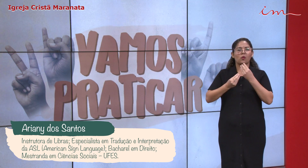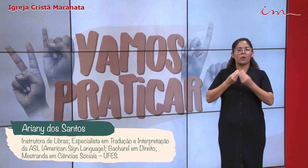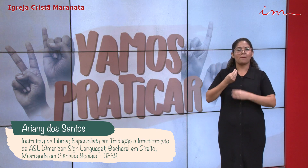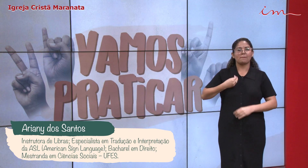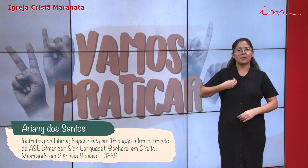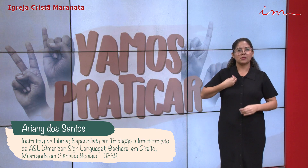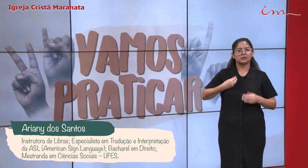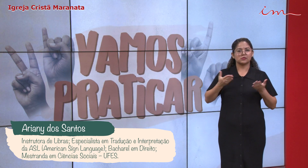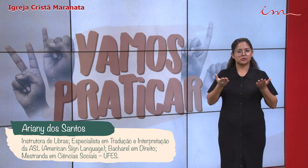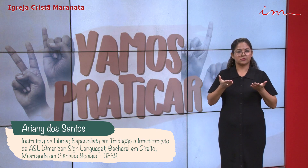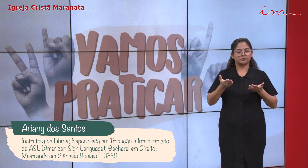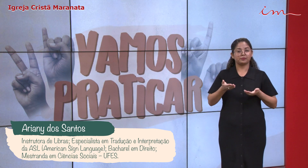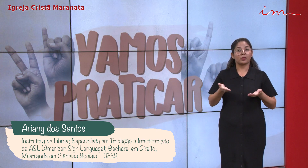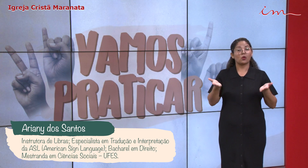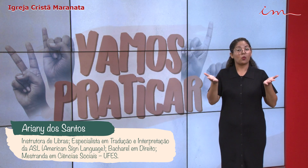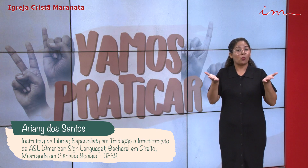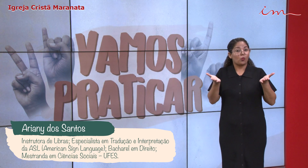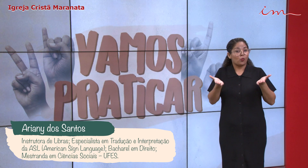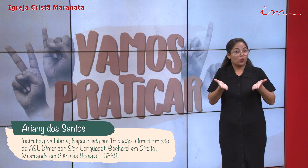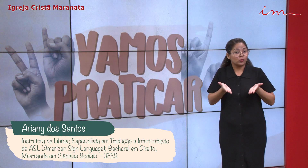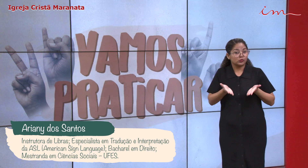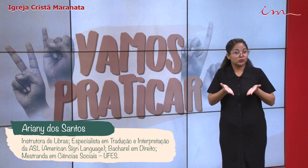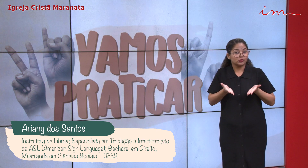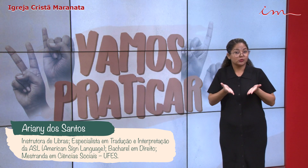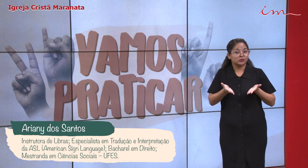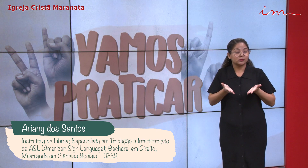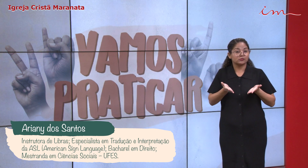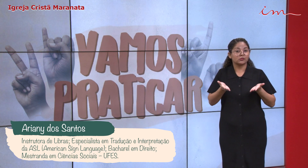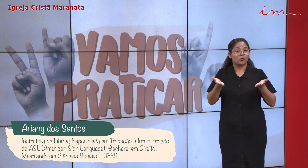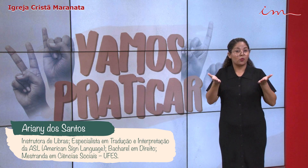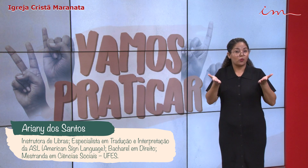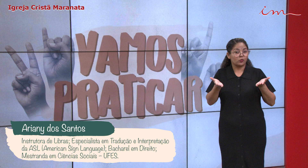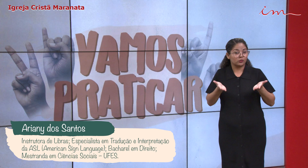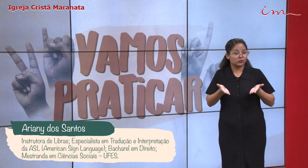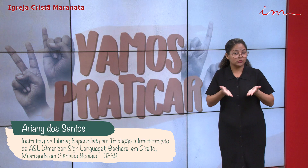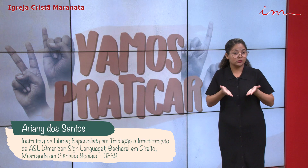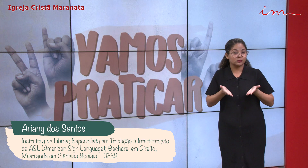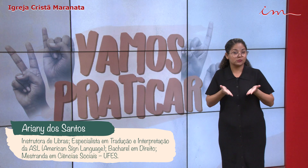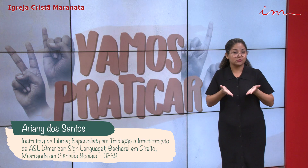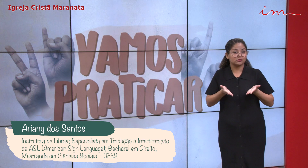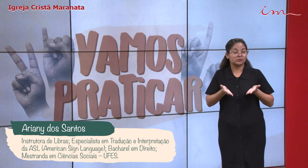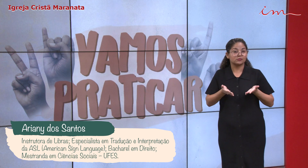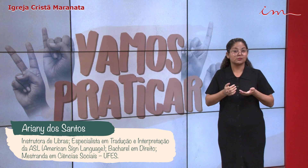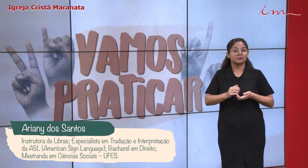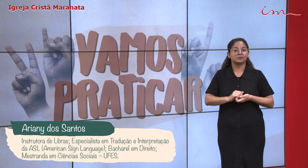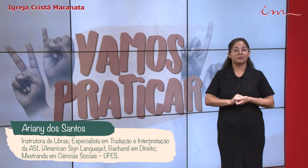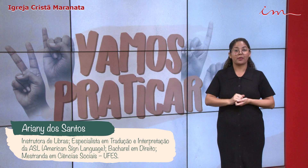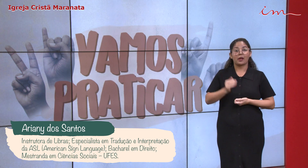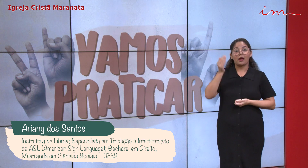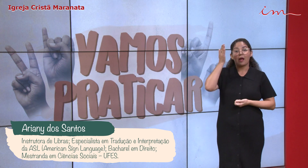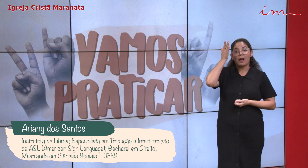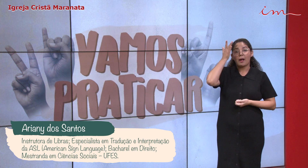Agora vamos aprender outros sinais. O sinal de hoje.